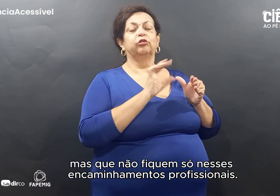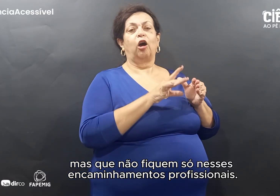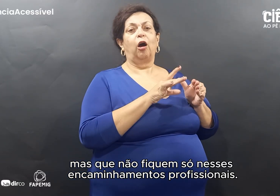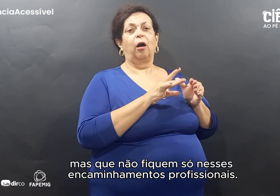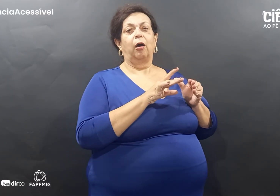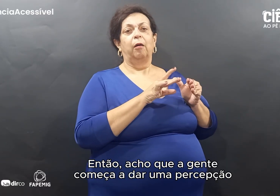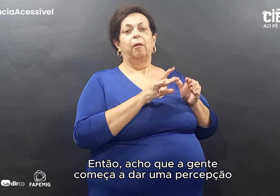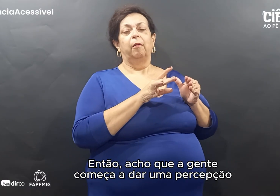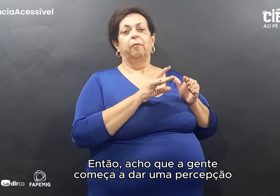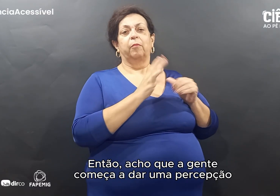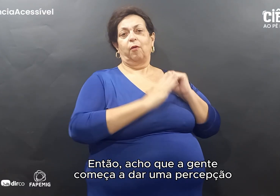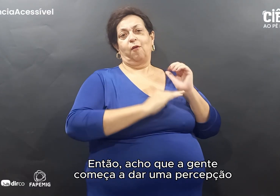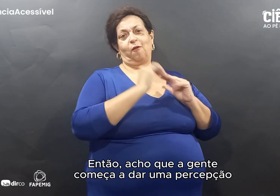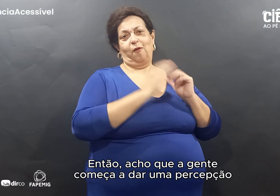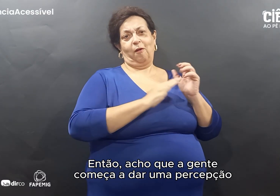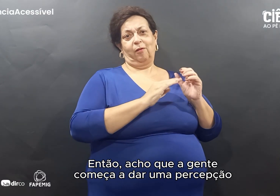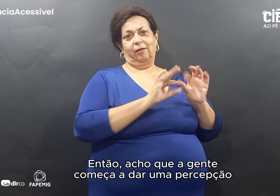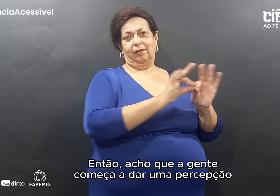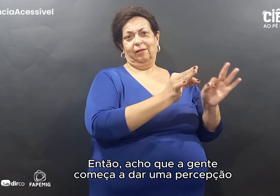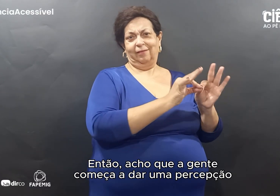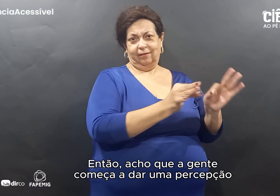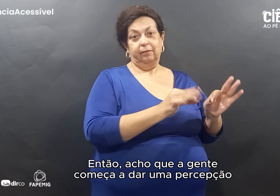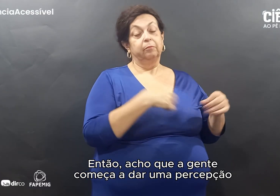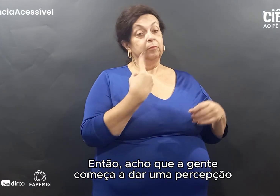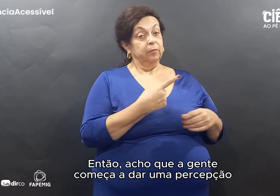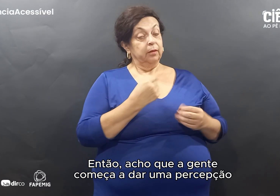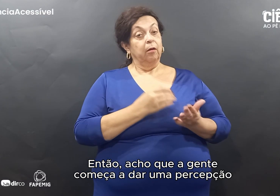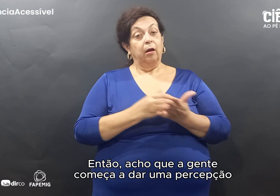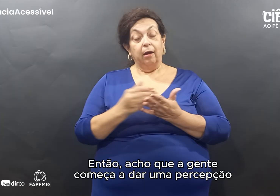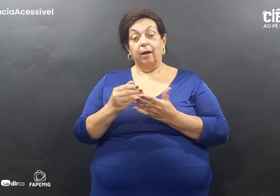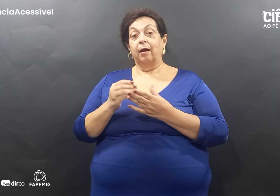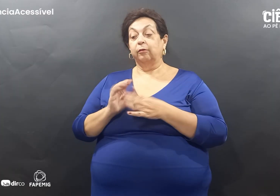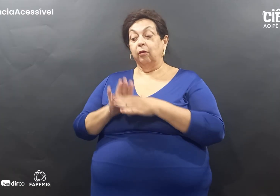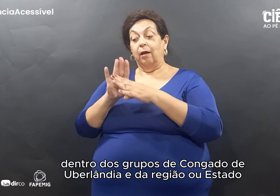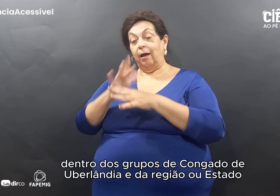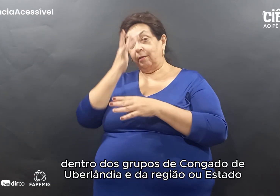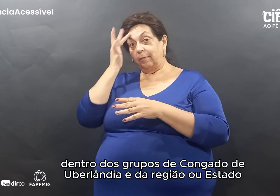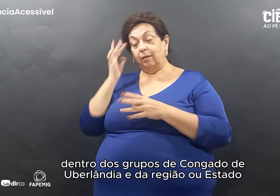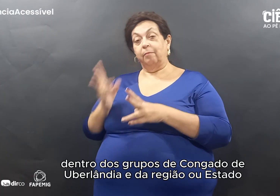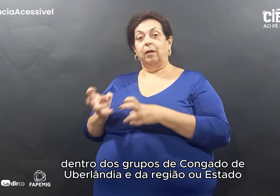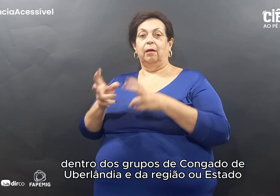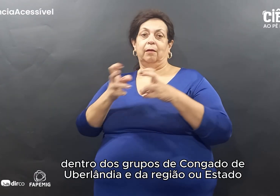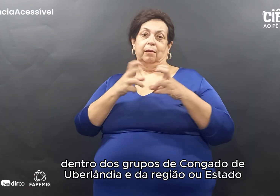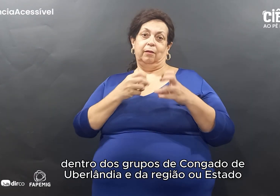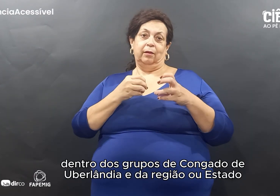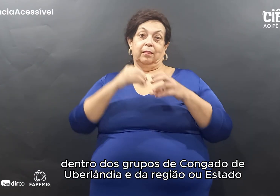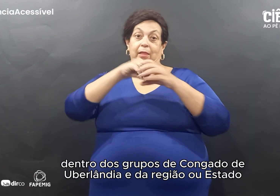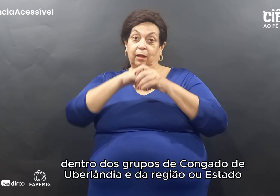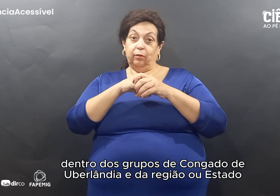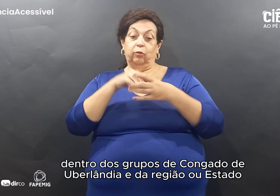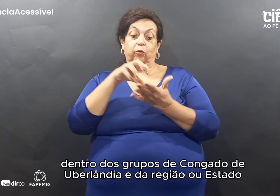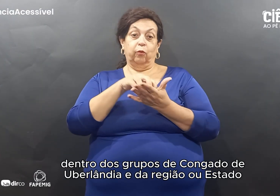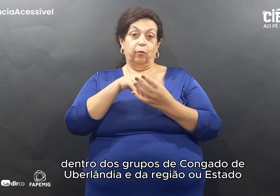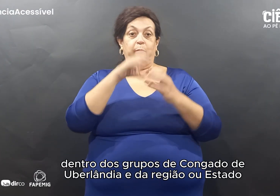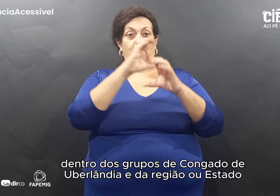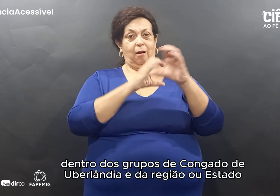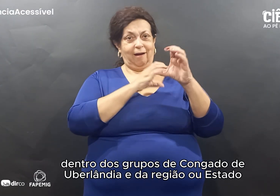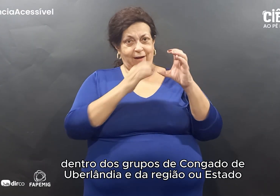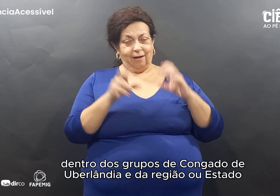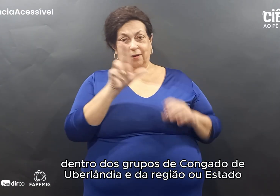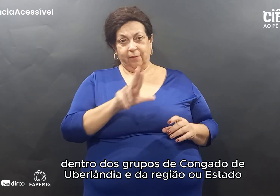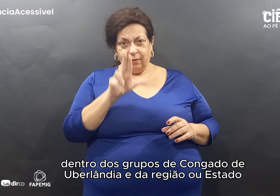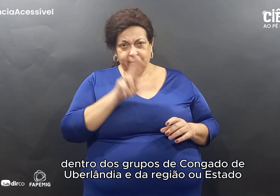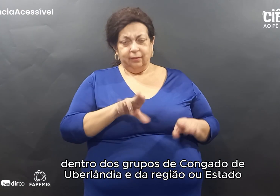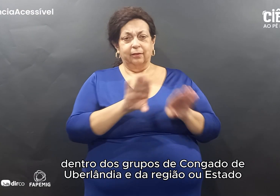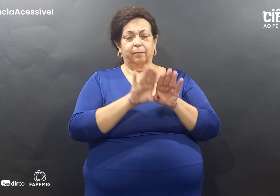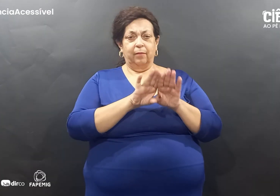encaminhamentos profissionais. Então, acho que a gente começa a dar uma percepção dentro dos grupos de congado de Uberlândia e da